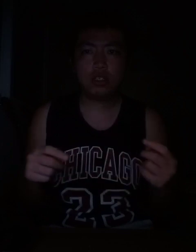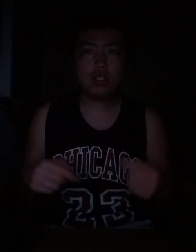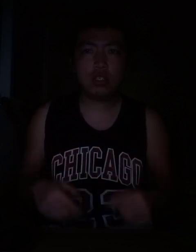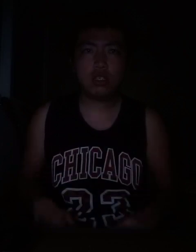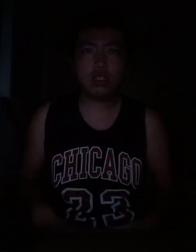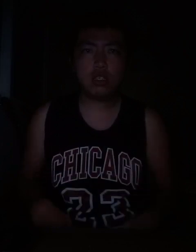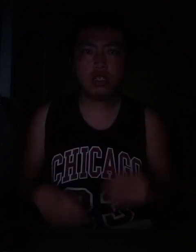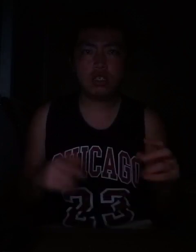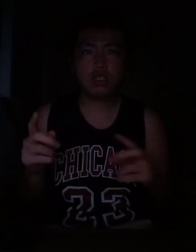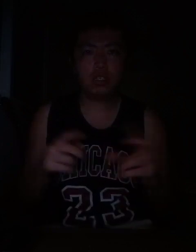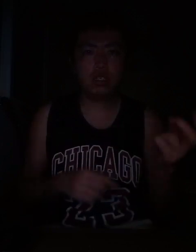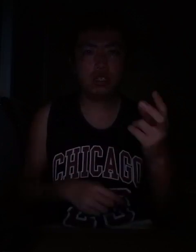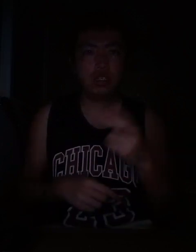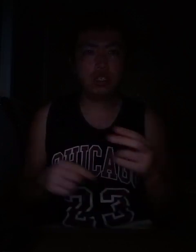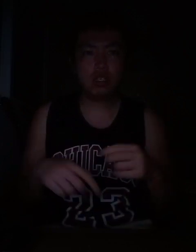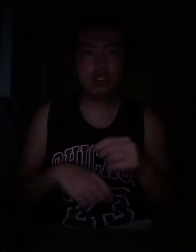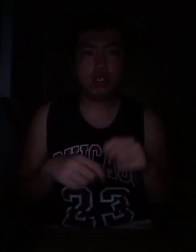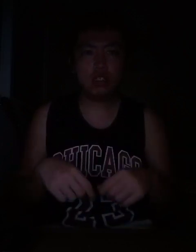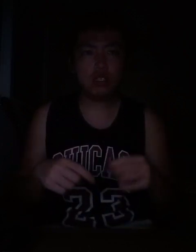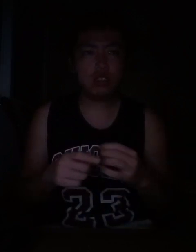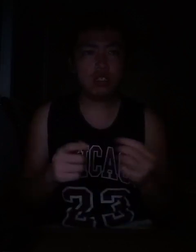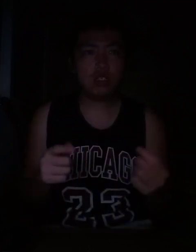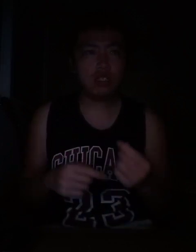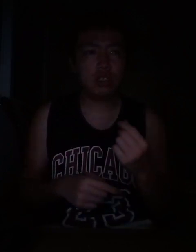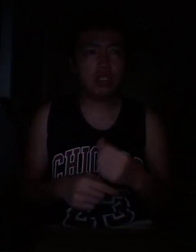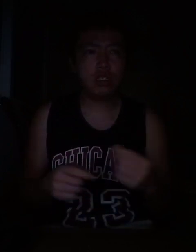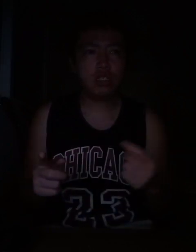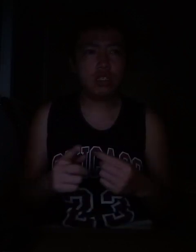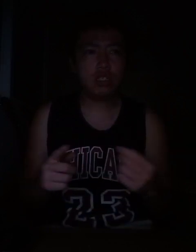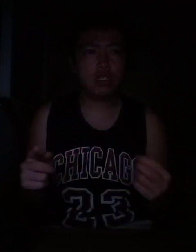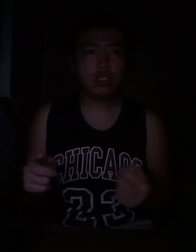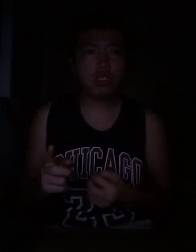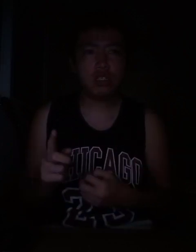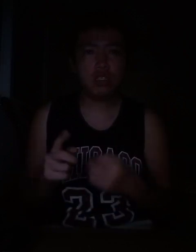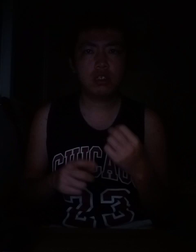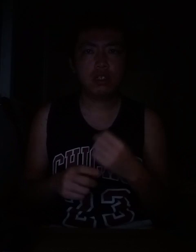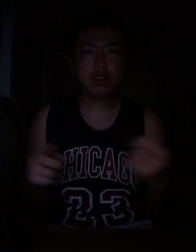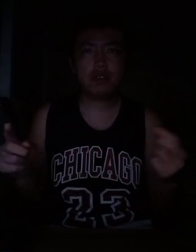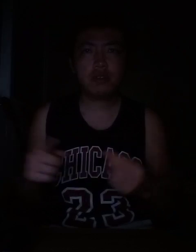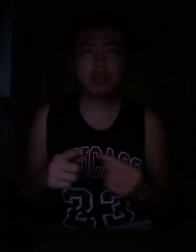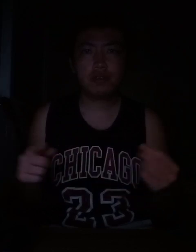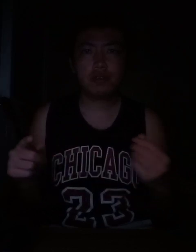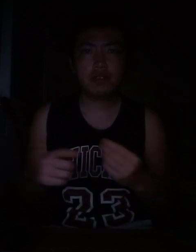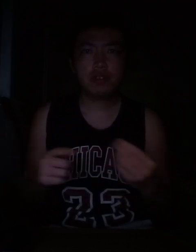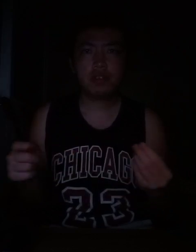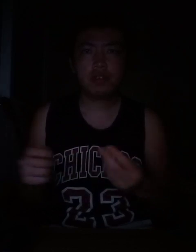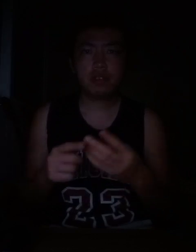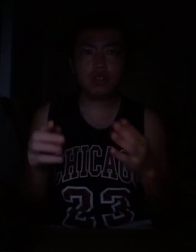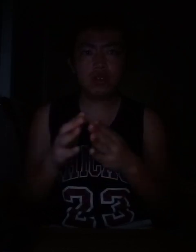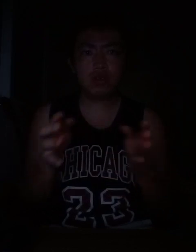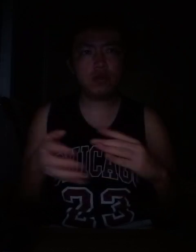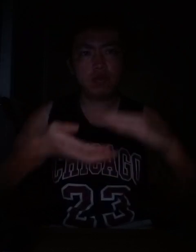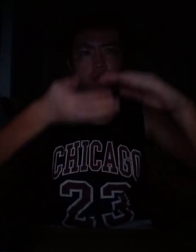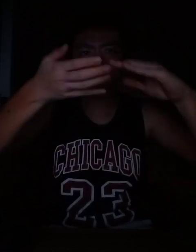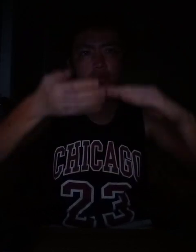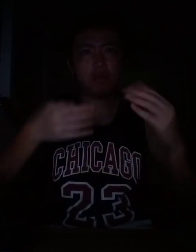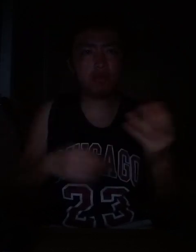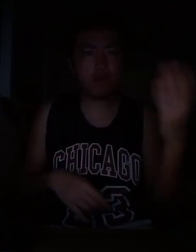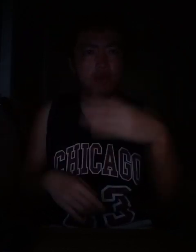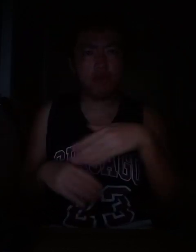지난해 태풍으로 제방이 무너진 자리입니다. 벌써 1년 가까이 시간이 지났지만 여전히 이렇게 모래주머니를 쌓고 흙과 자갈을 덮어